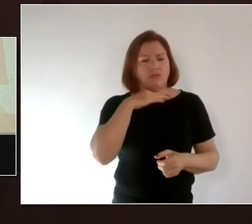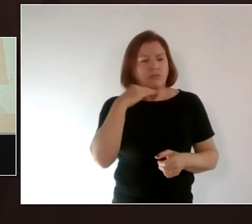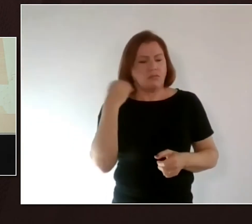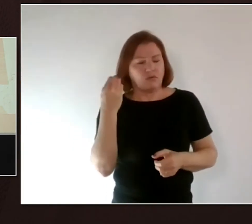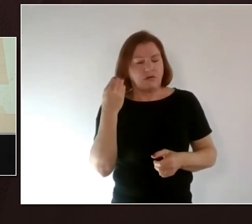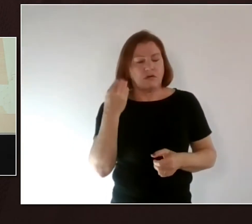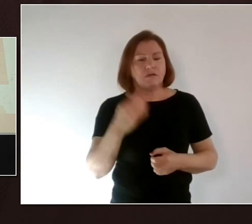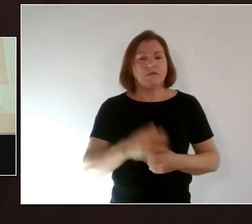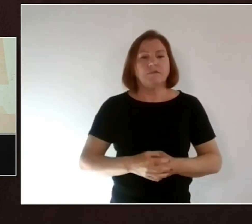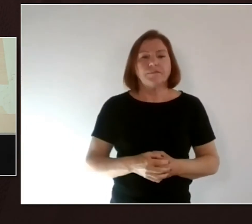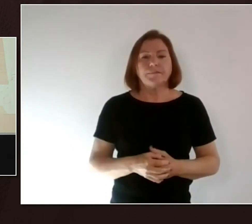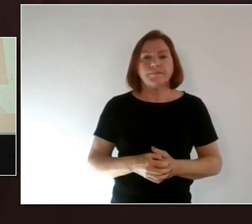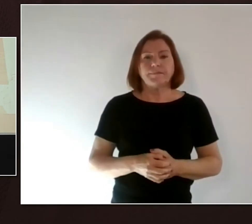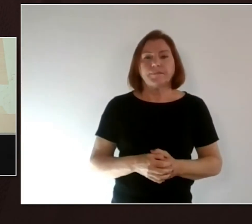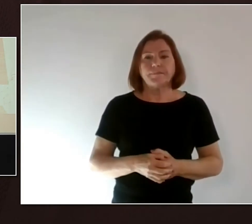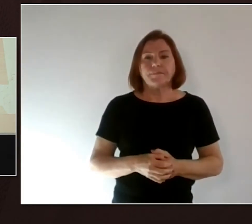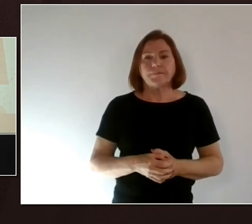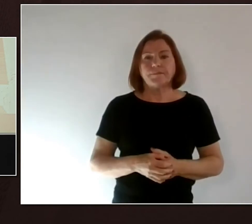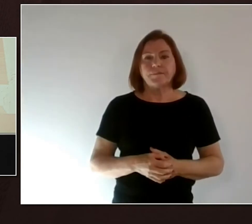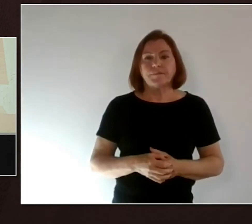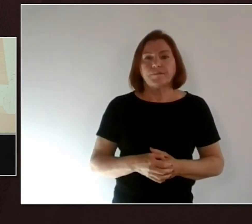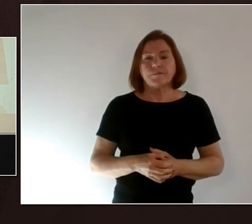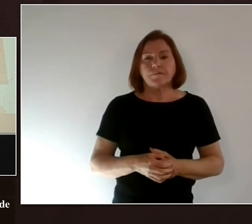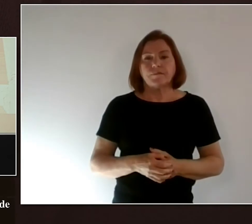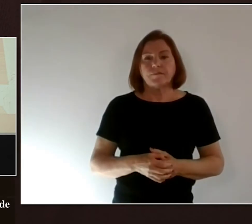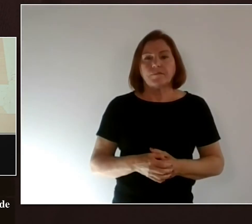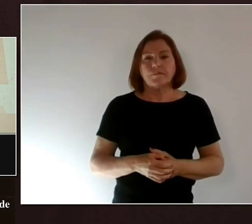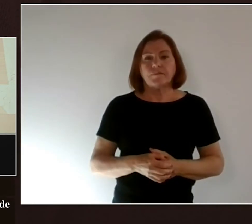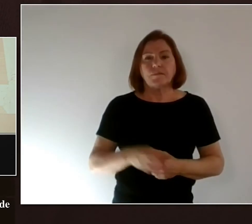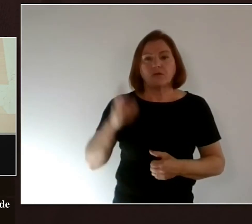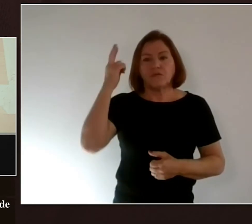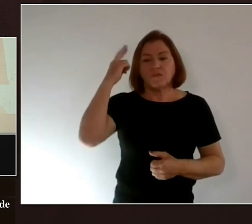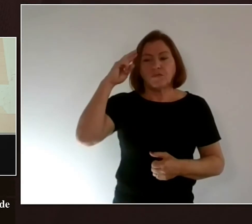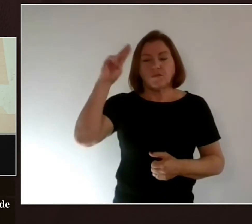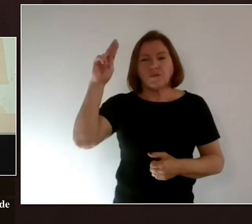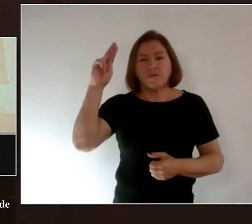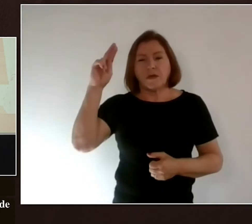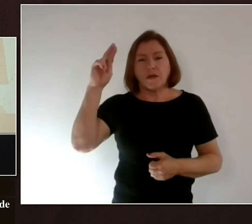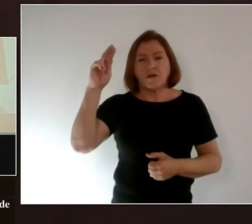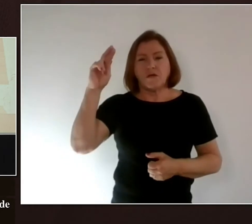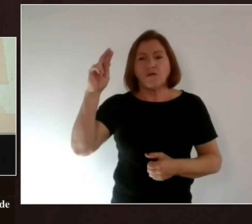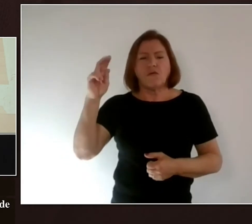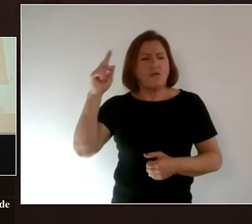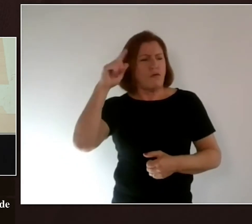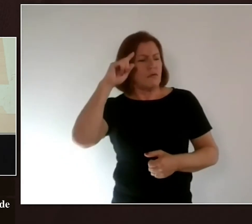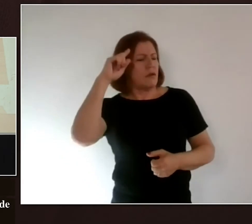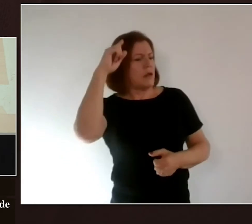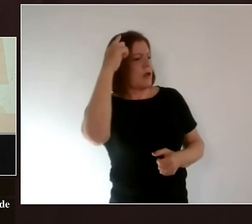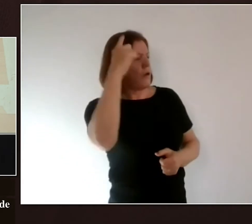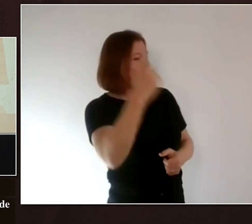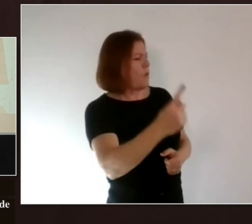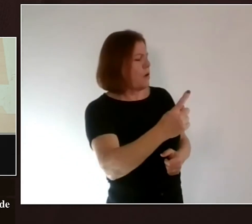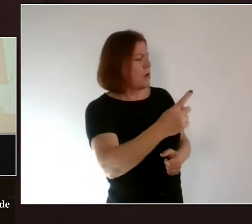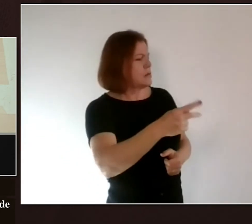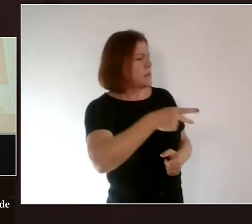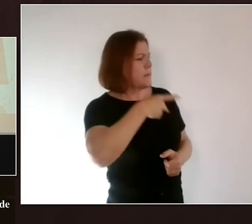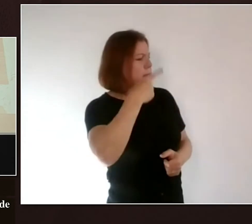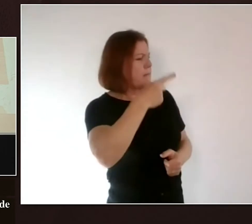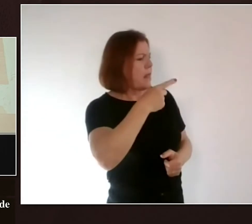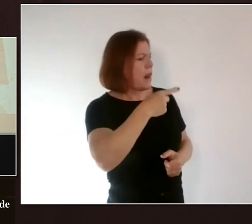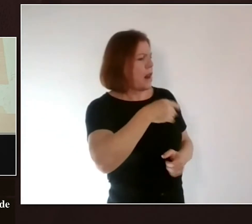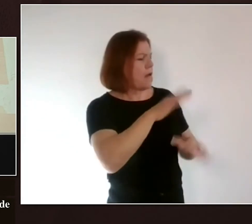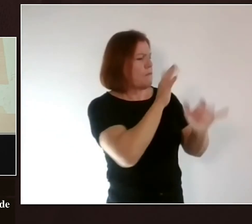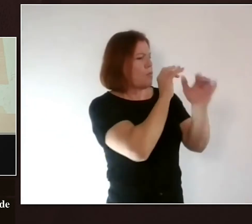assim: porquanto o Senhor mesmo, dada a sua ordem, sua palavra de ordem, ouvida a voz do arcanjo e